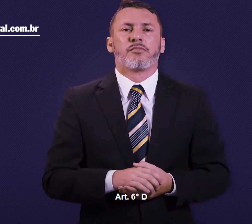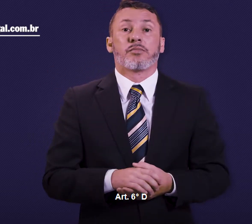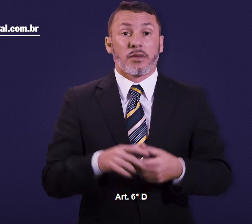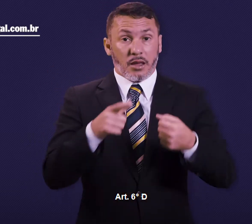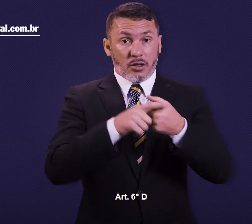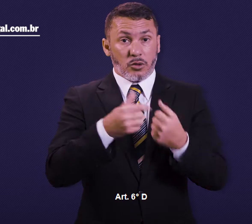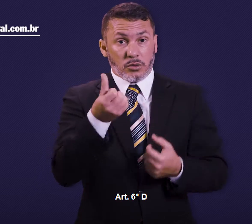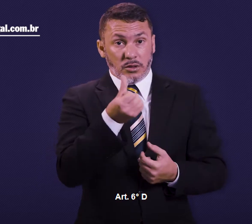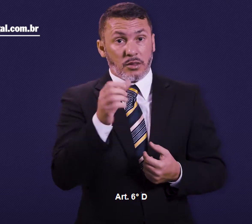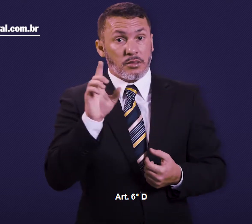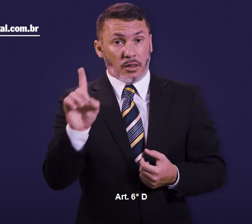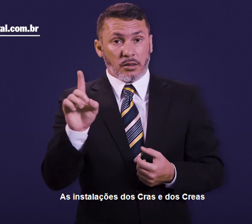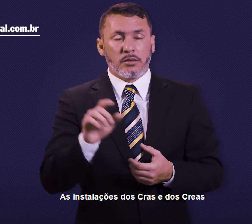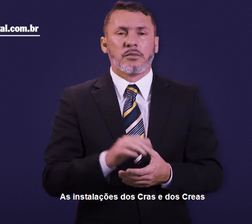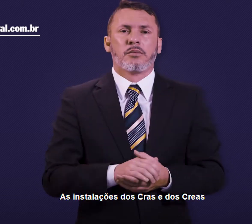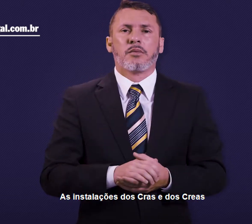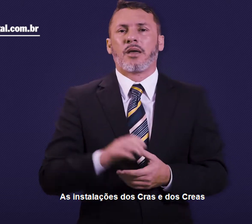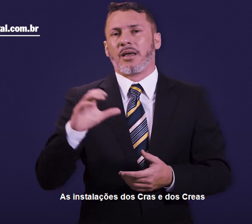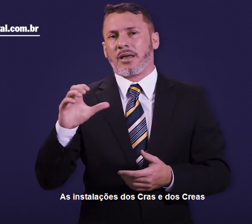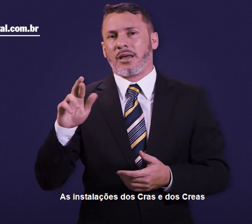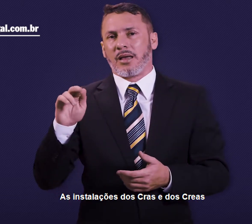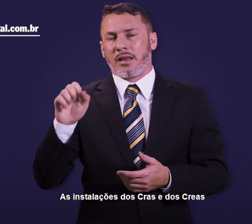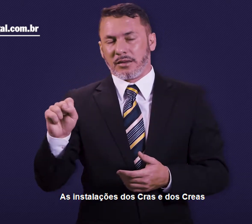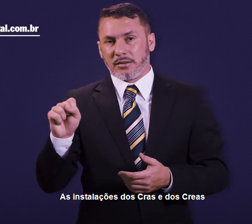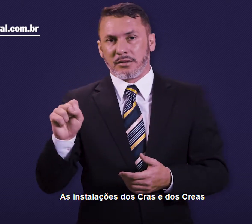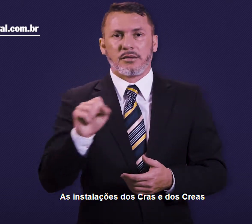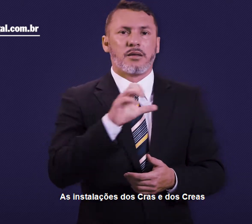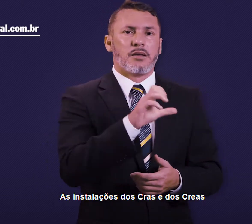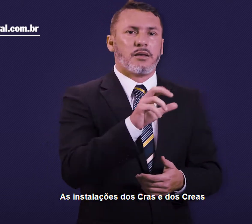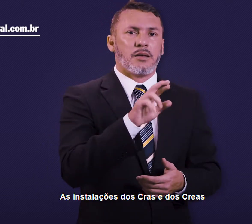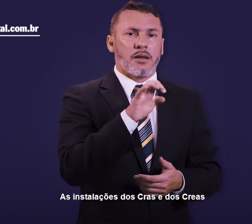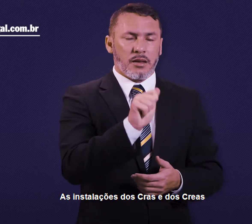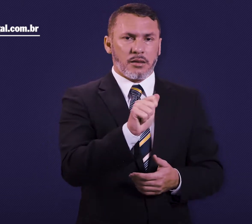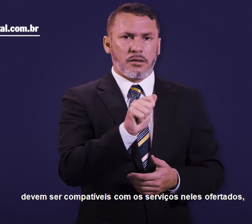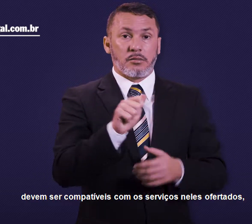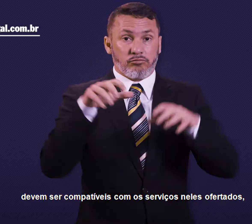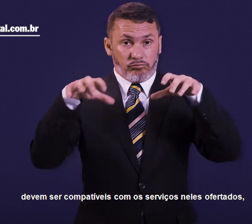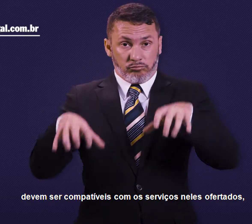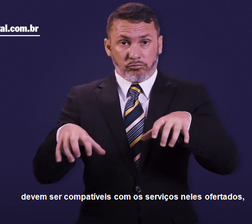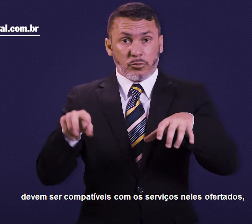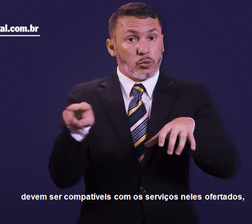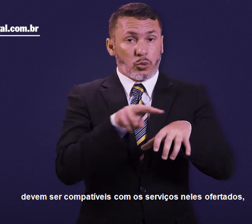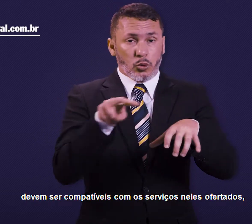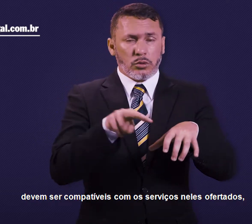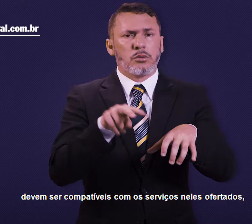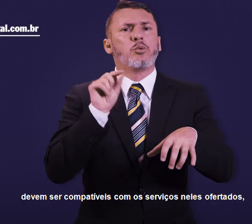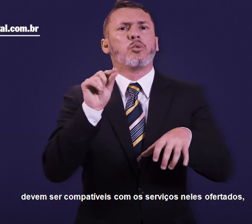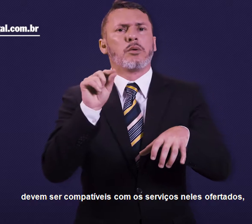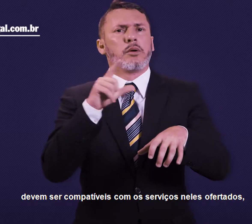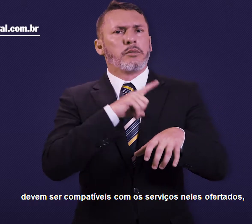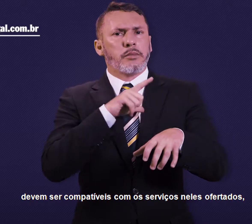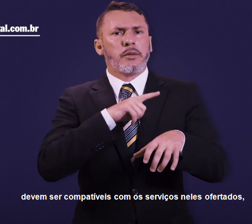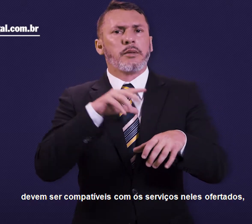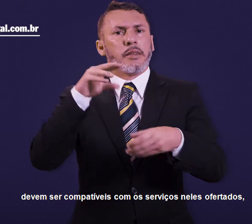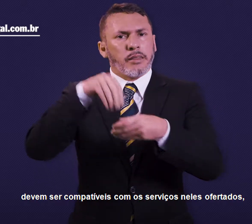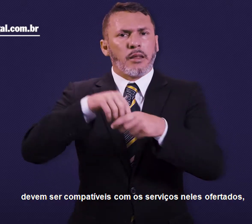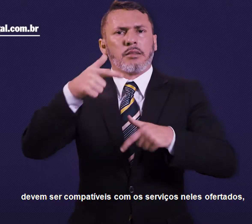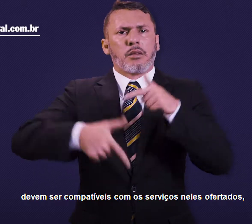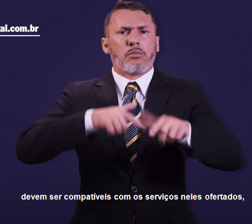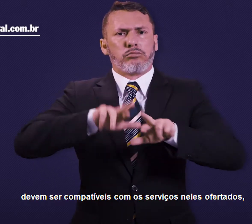Artigo 6º-D. As instalações dos CRAS e dos CREAS devem ser compatíveis com os serviços neles